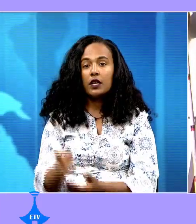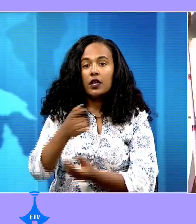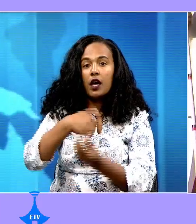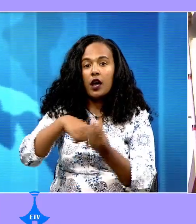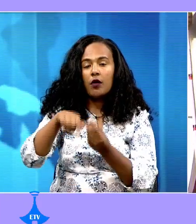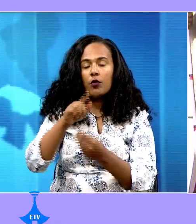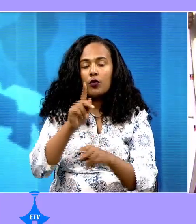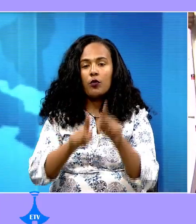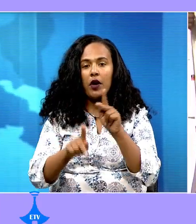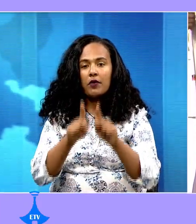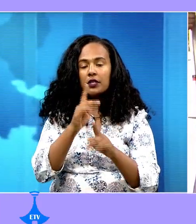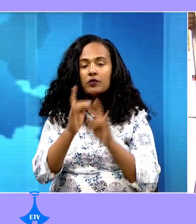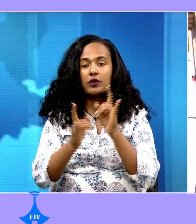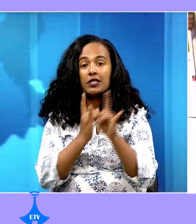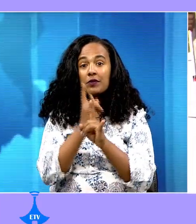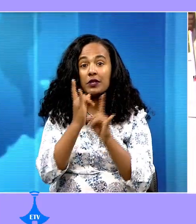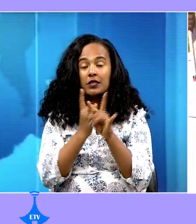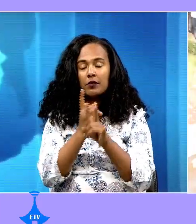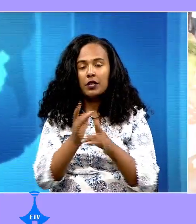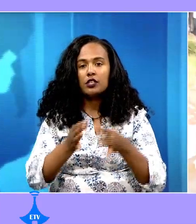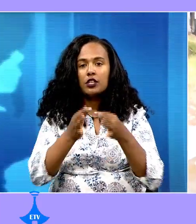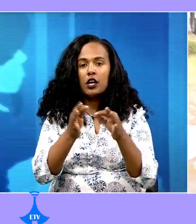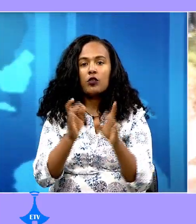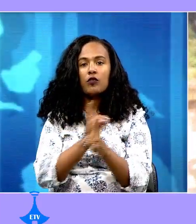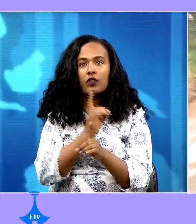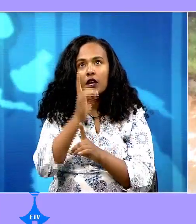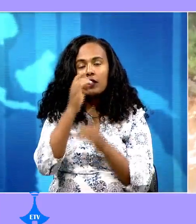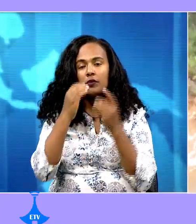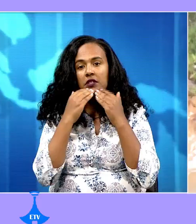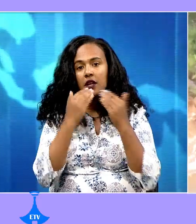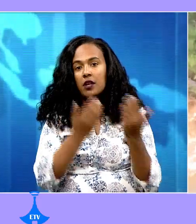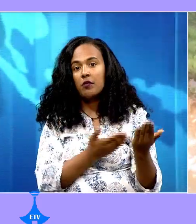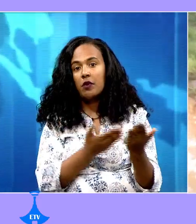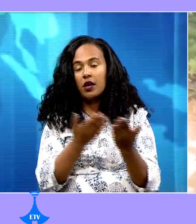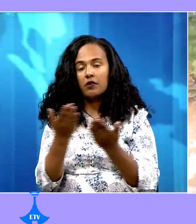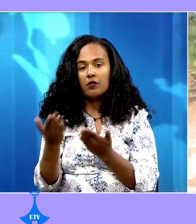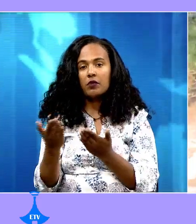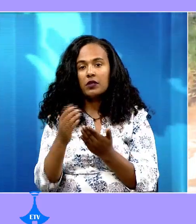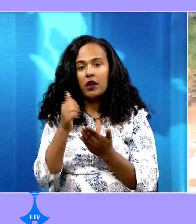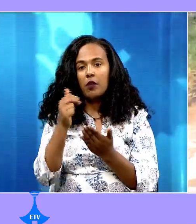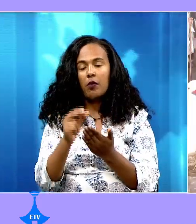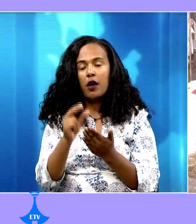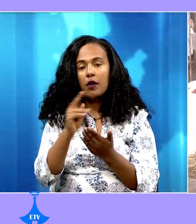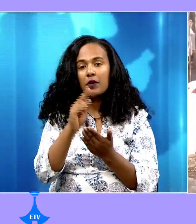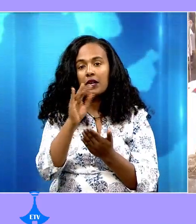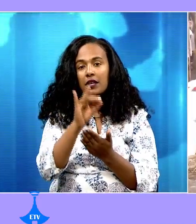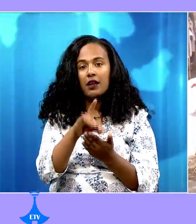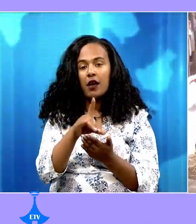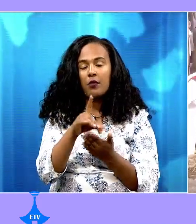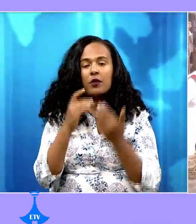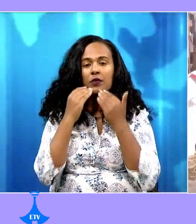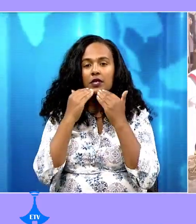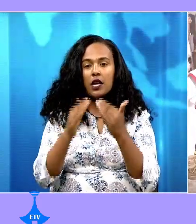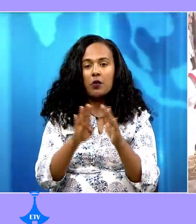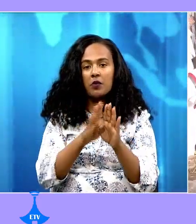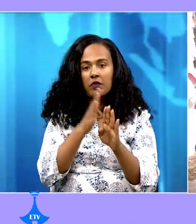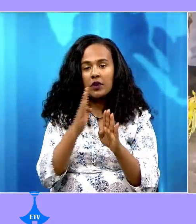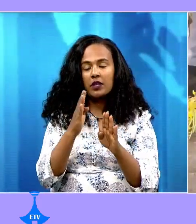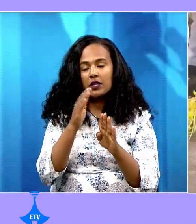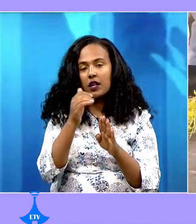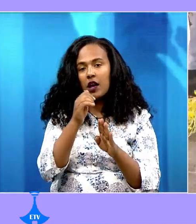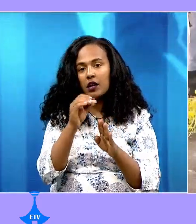የአካባቢው ማህበረሰብ ከዘመን ዘመን ላሸጋገረው ፈጣሪው ምስጋና የሚያቀርቡበትን መልካ አባ መልካዎች በምስጋና በመክፈት ለአባ ገዳዎችና ለሀደ